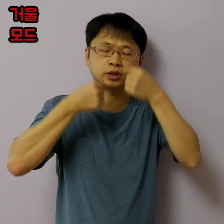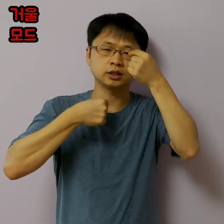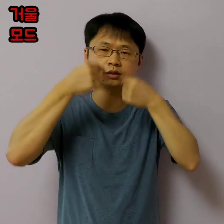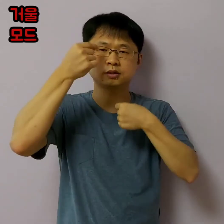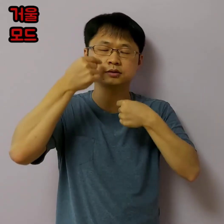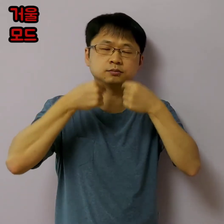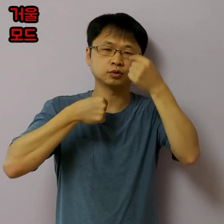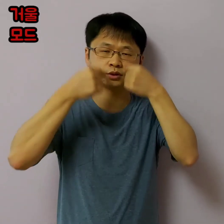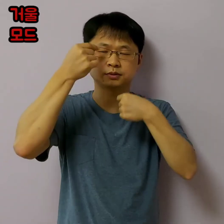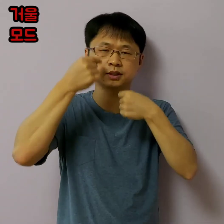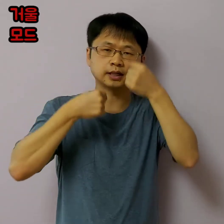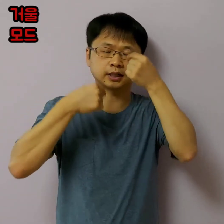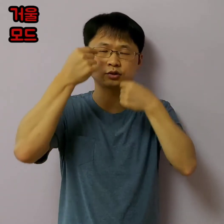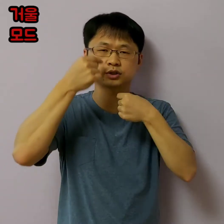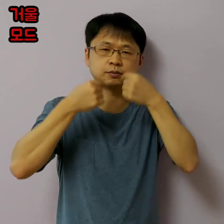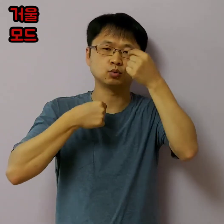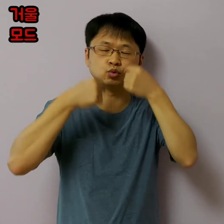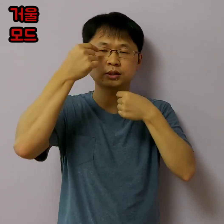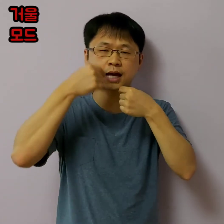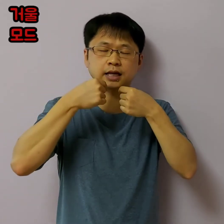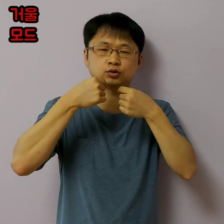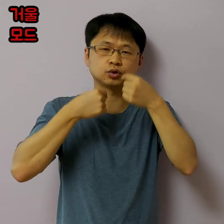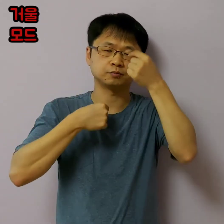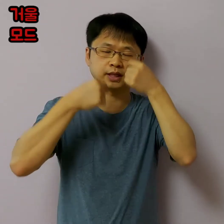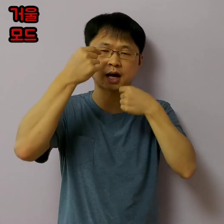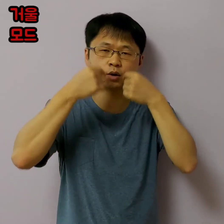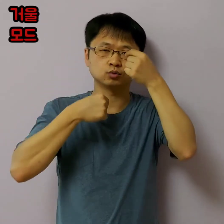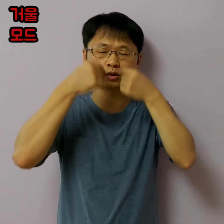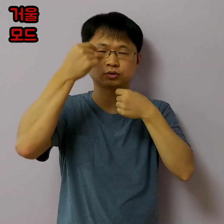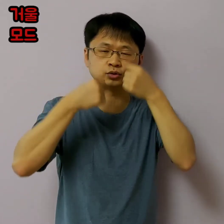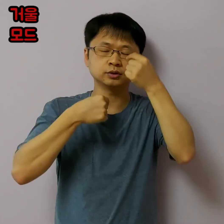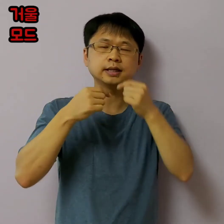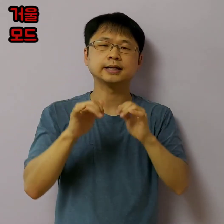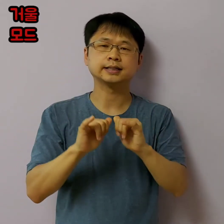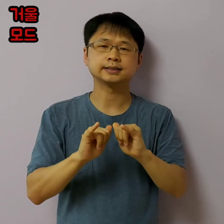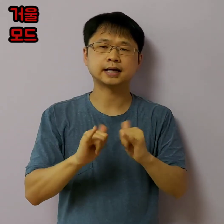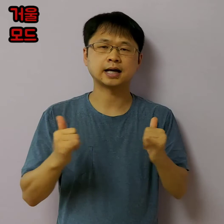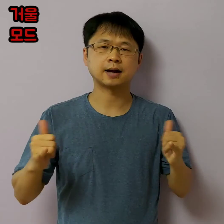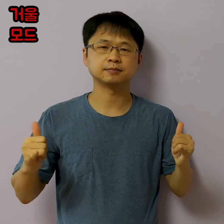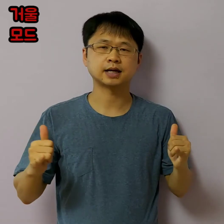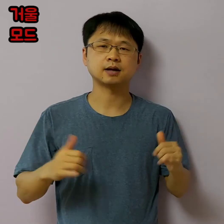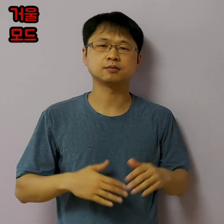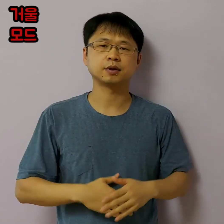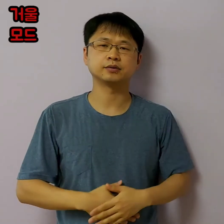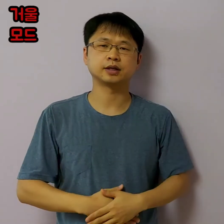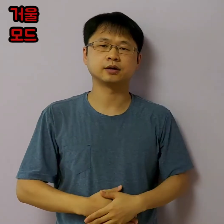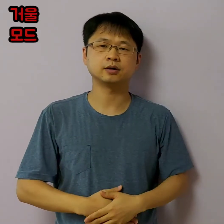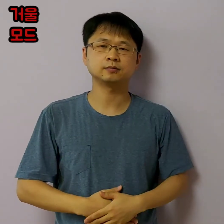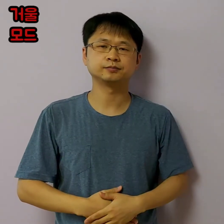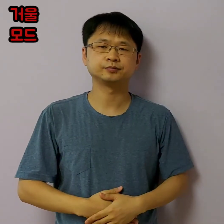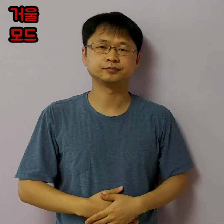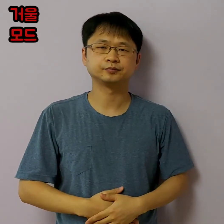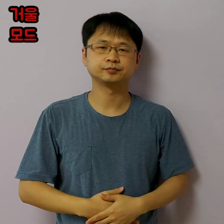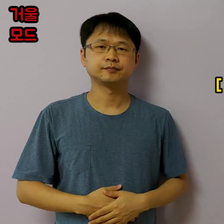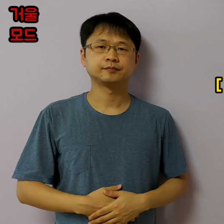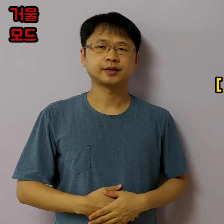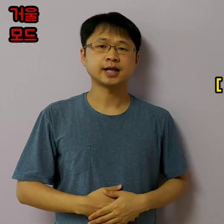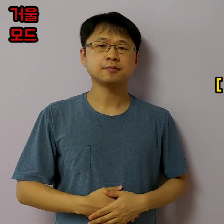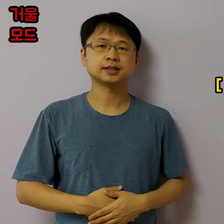눈물이 흐르는 모습을 나타내 주시면 울다라는 수어입니다. 울어준 사람은 배웠네요. 네, 다음